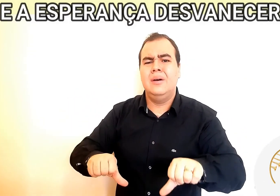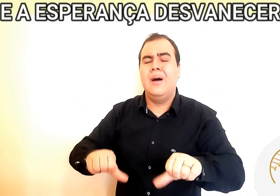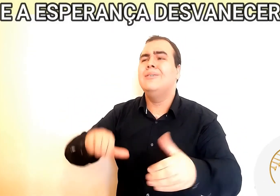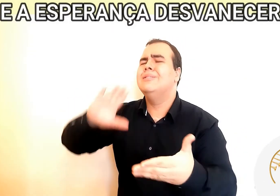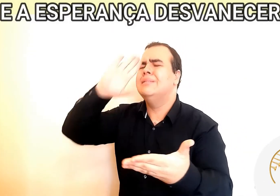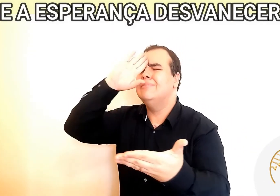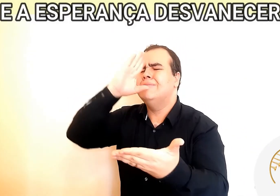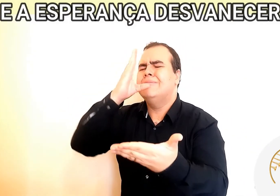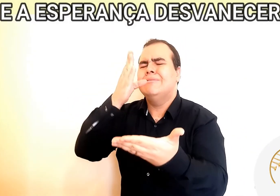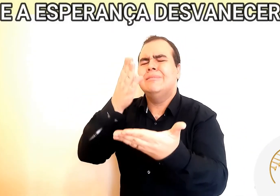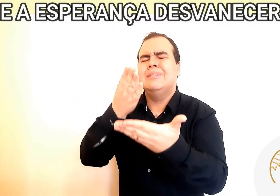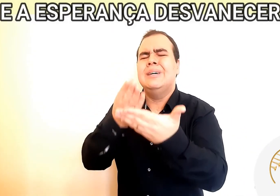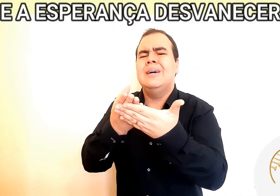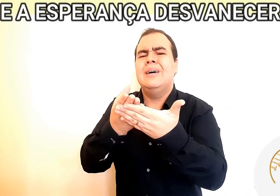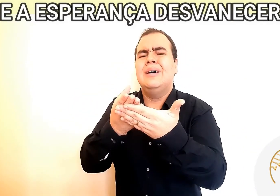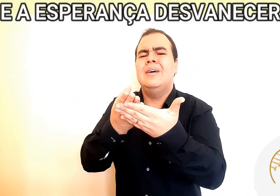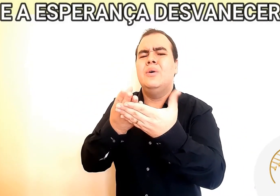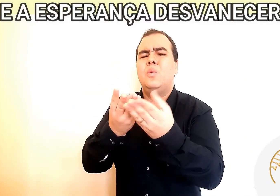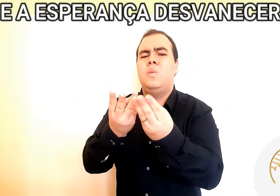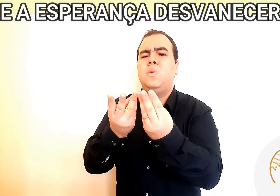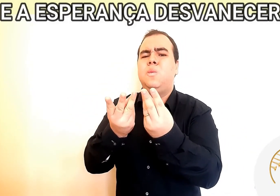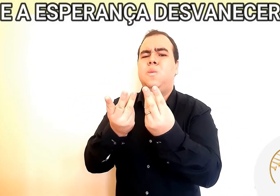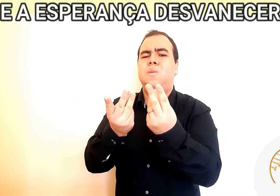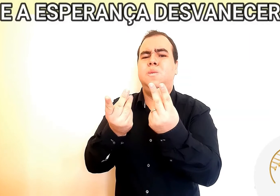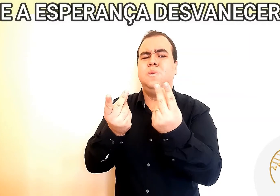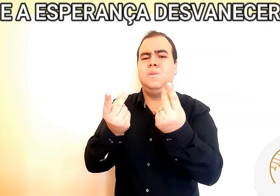E a esperança